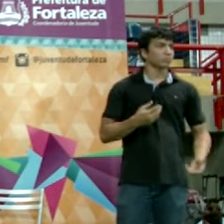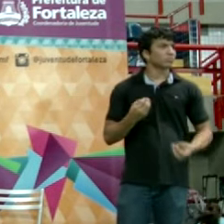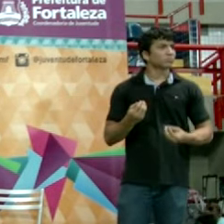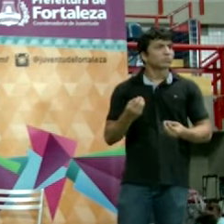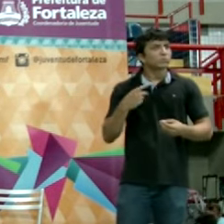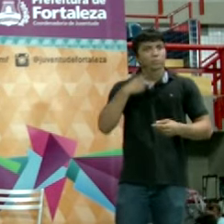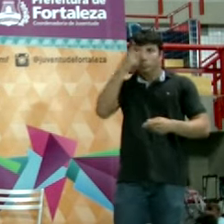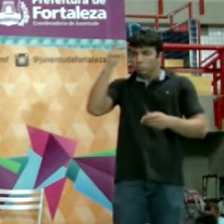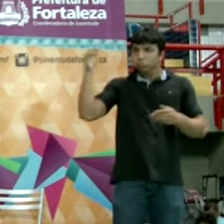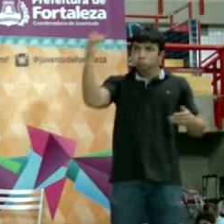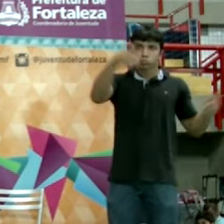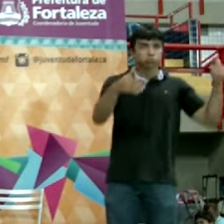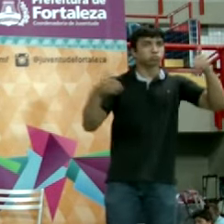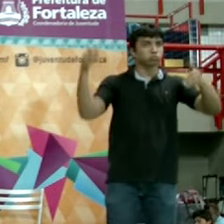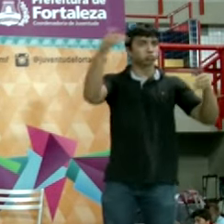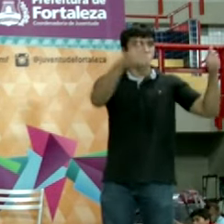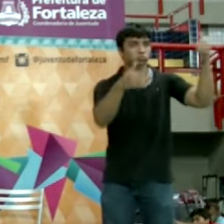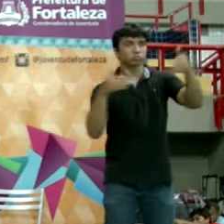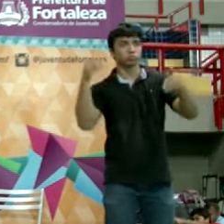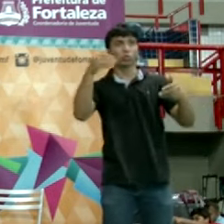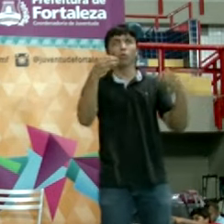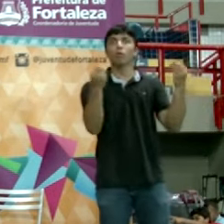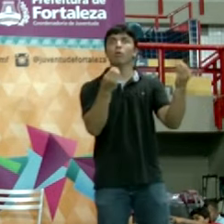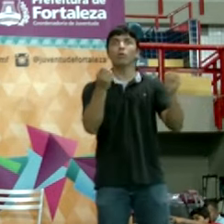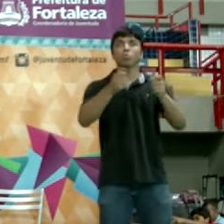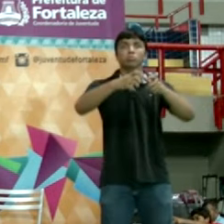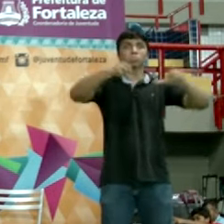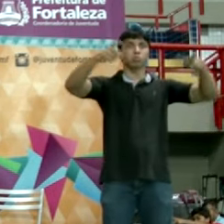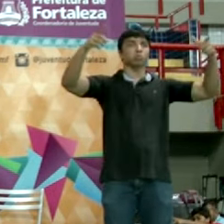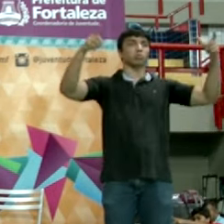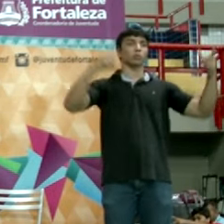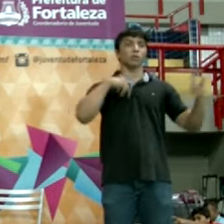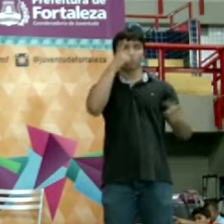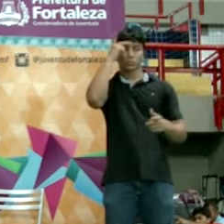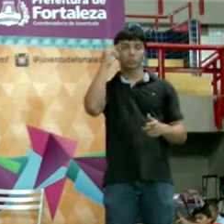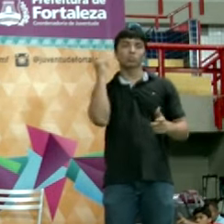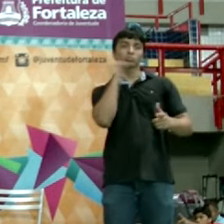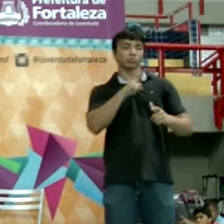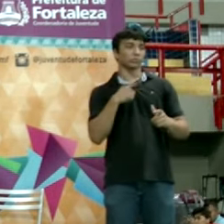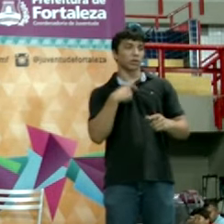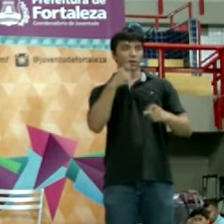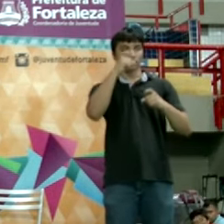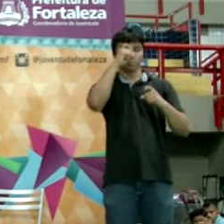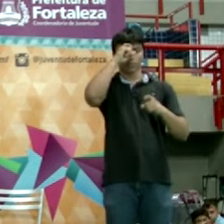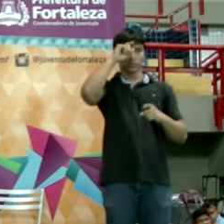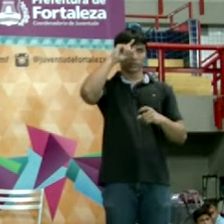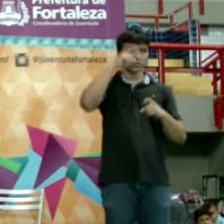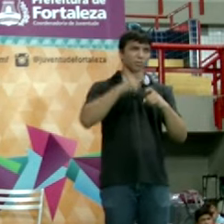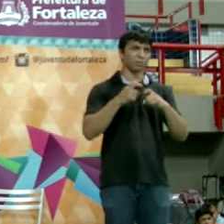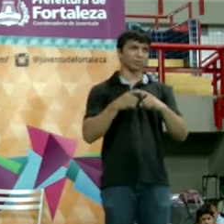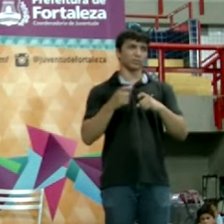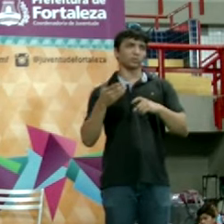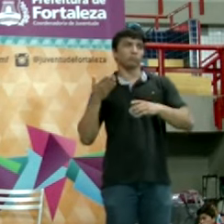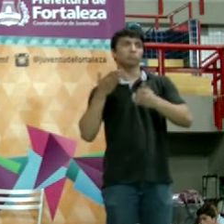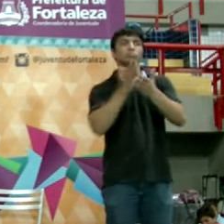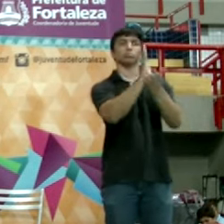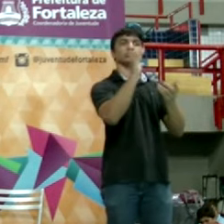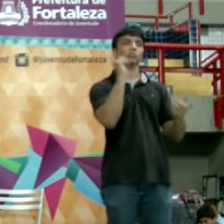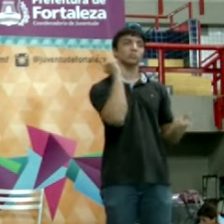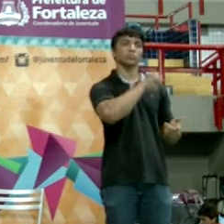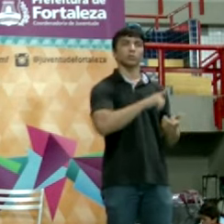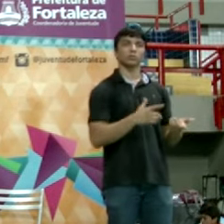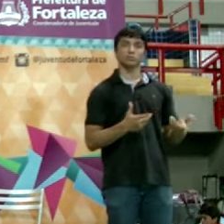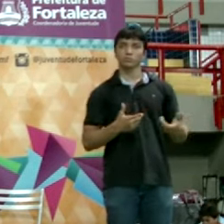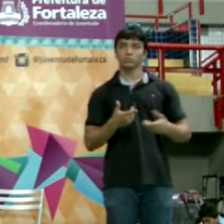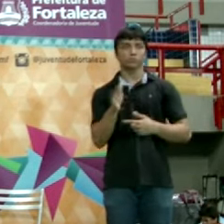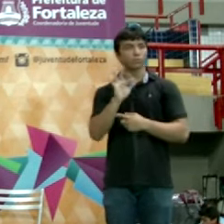vindo, me explique como é que isso acontece. Me explique como é que tem gente aqui passando em medicina, que é um dos cursos mais concorridos do